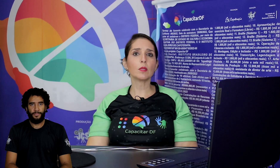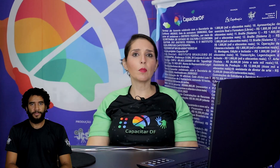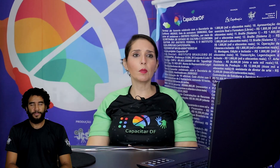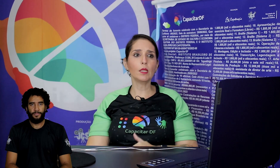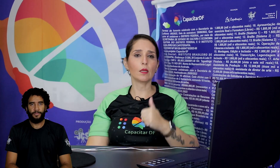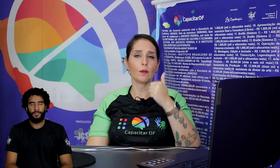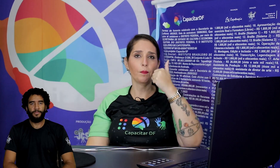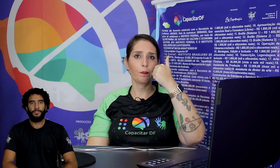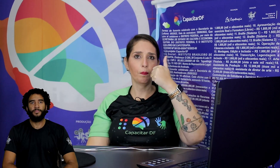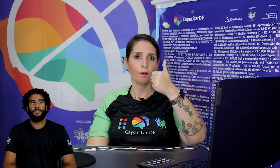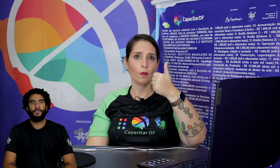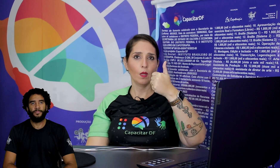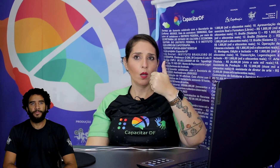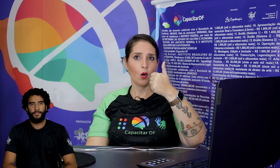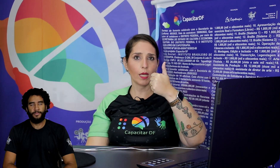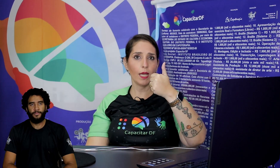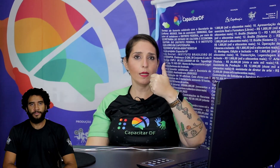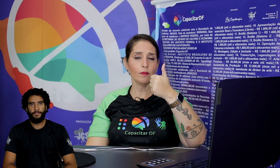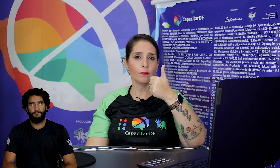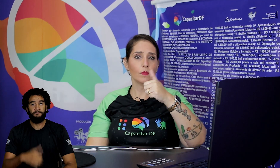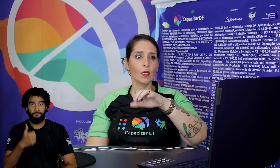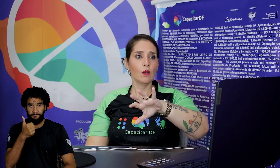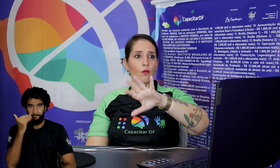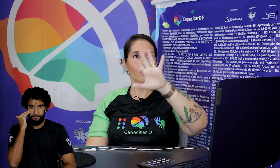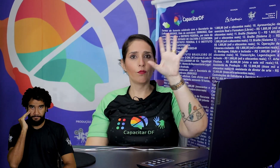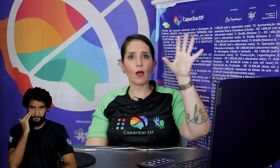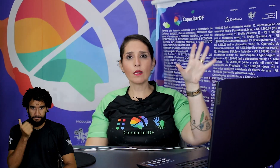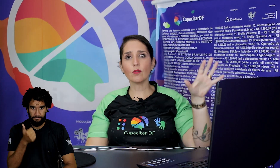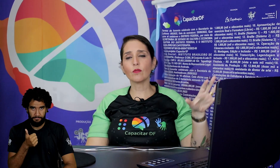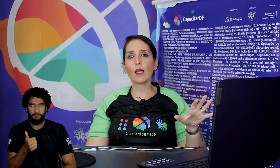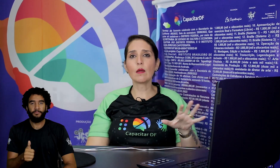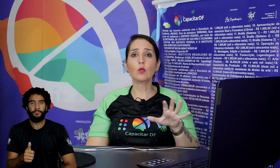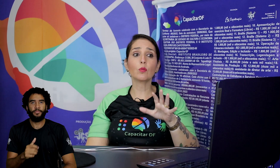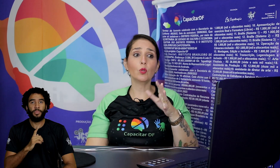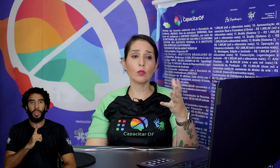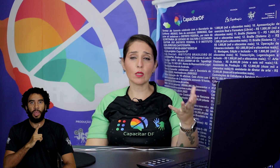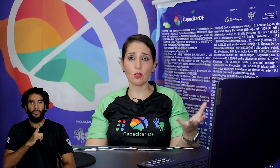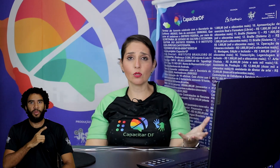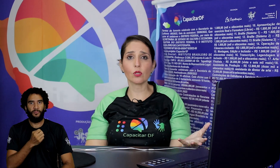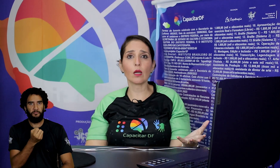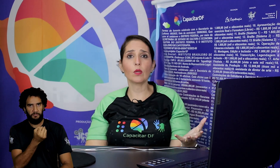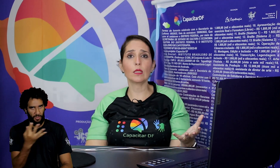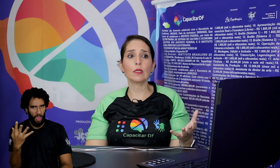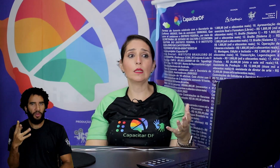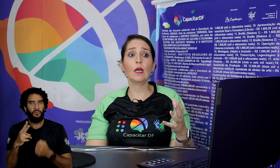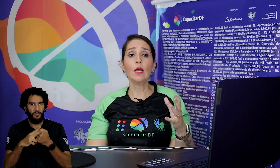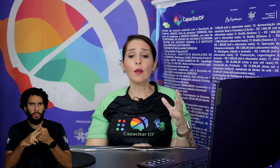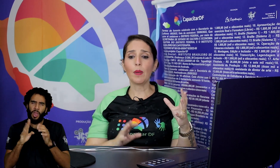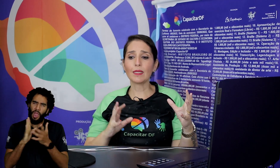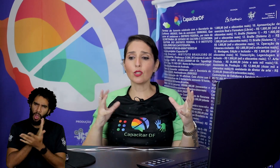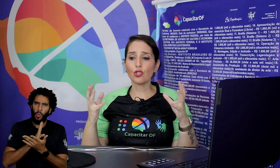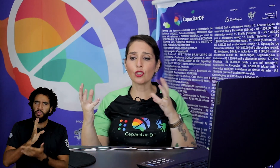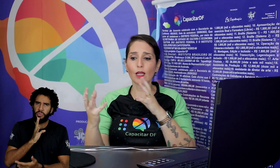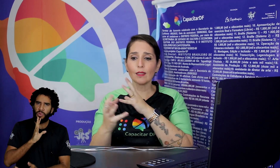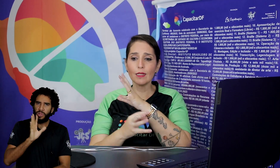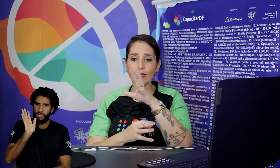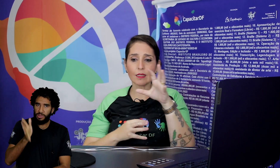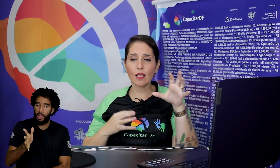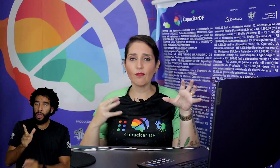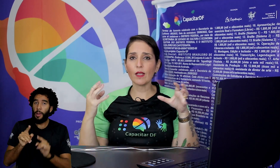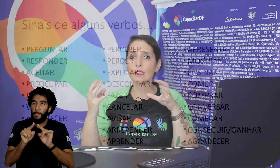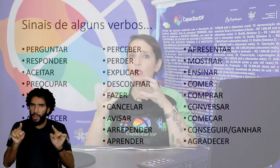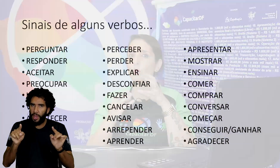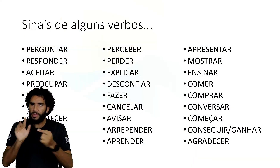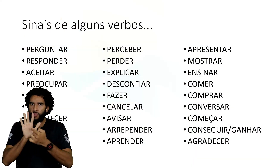feito da mesma maneira. Ok? Vários verbos, muitos a gente já conhecia, mas que a gente já traz